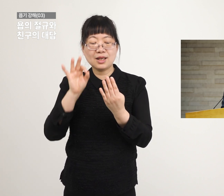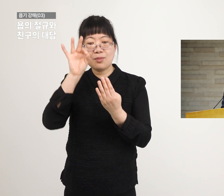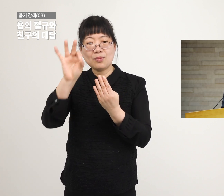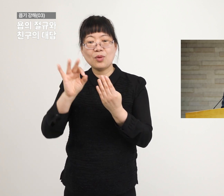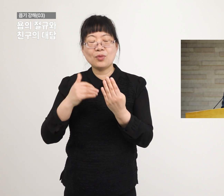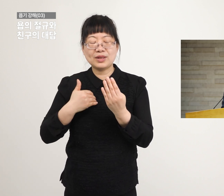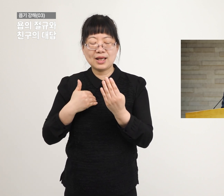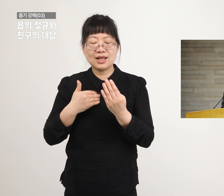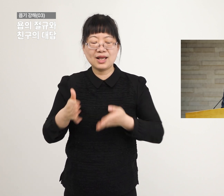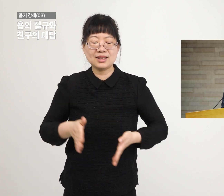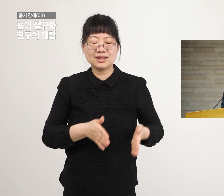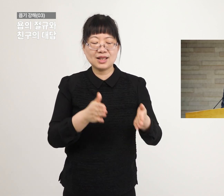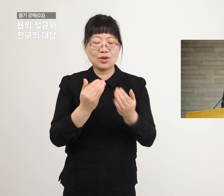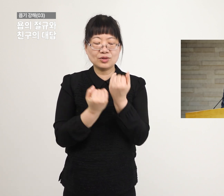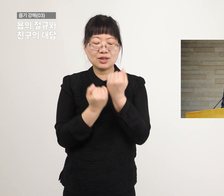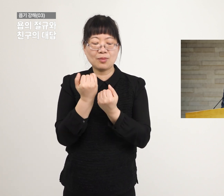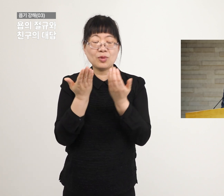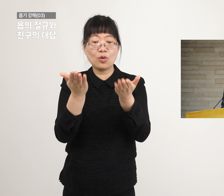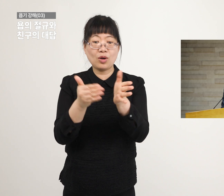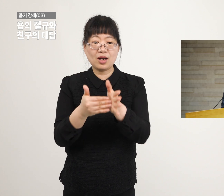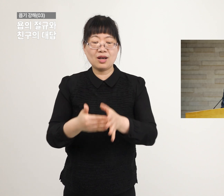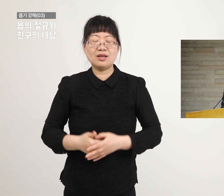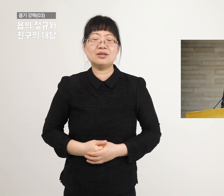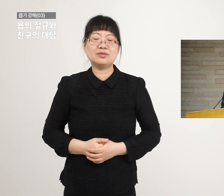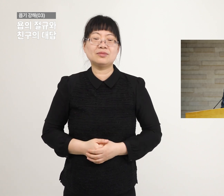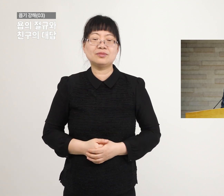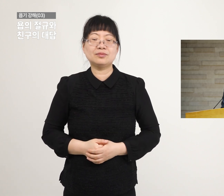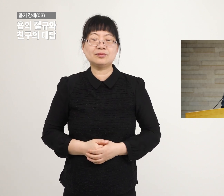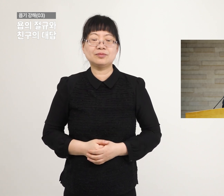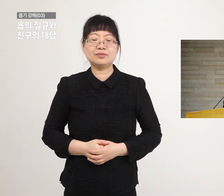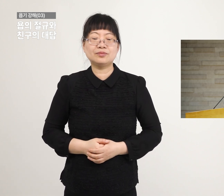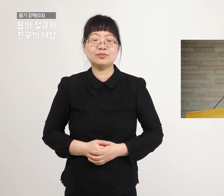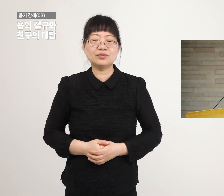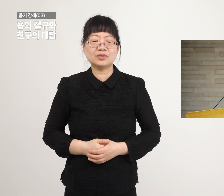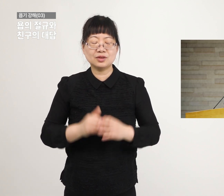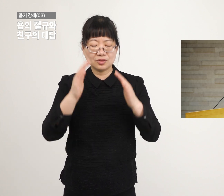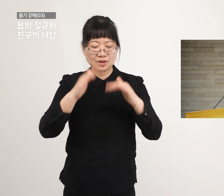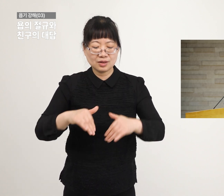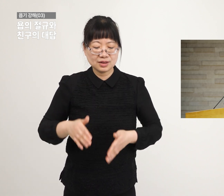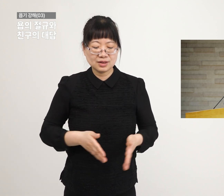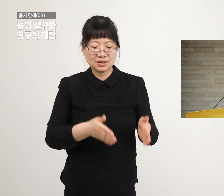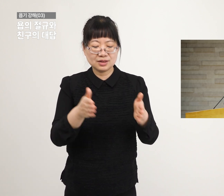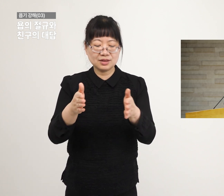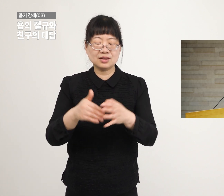내가 길이라고 설명하셨습니다. 그 무너진 길로